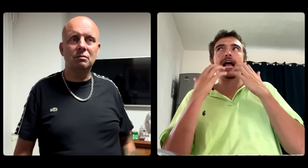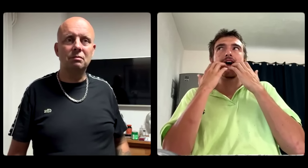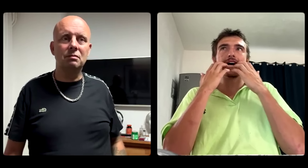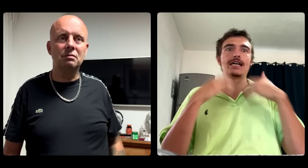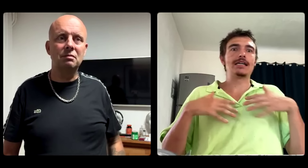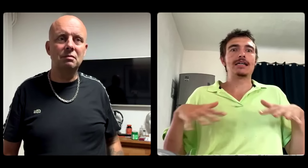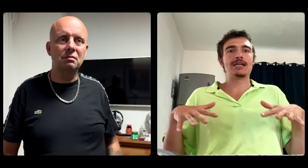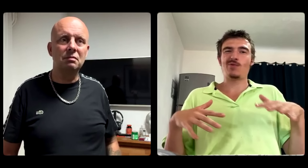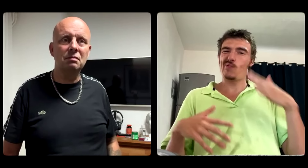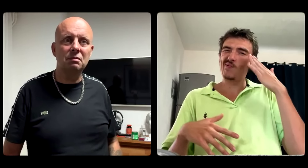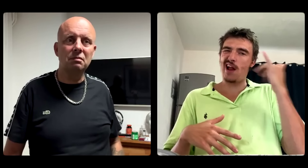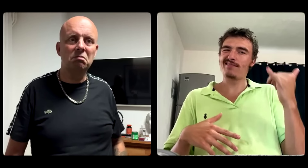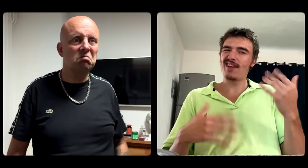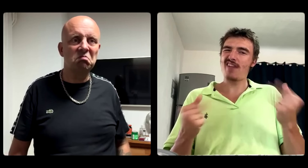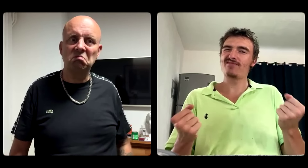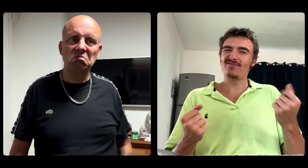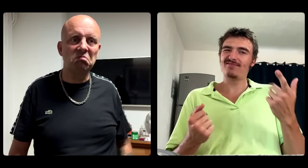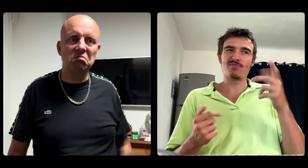doen.